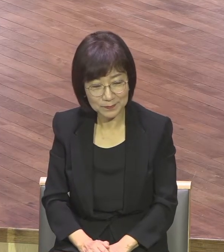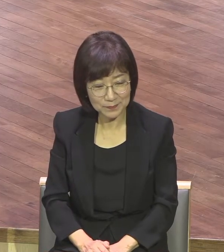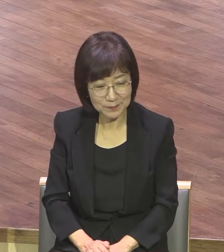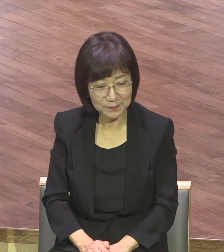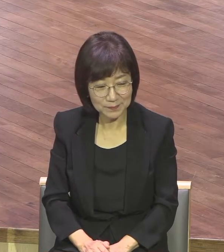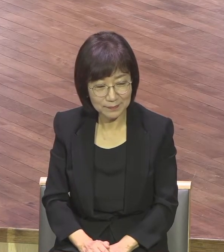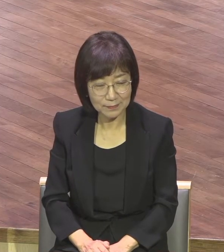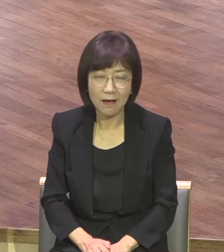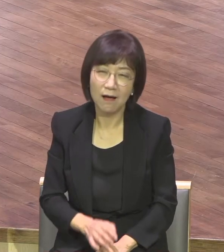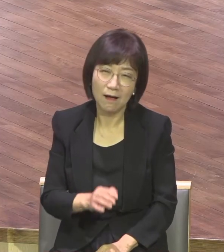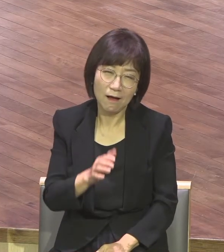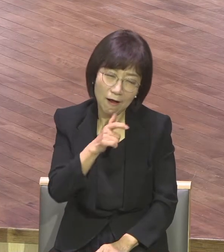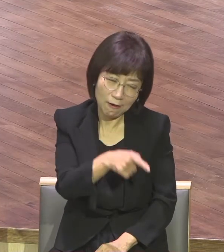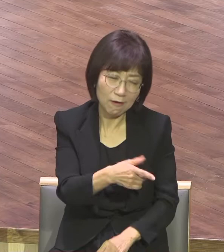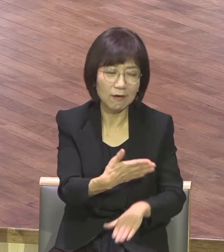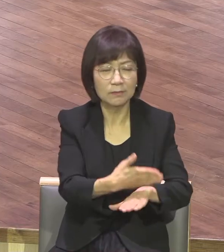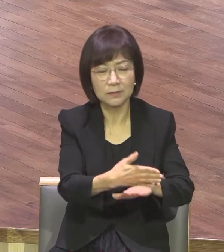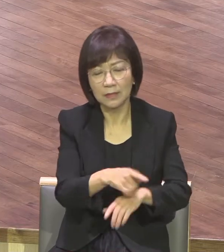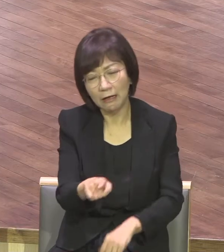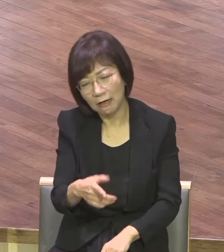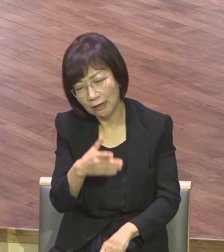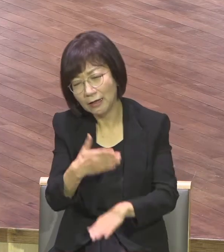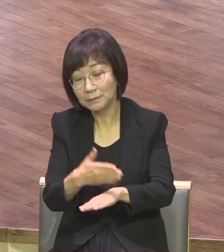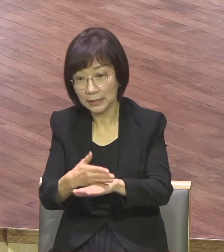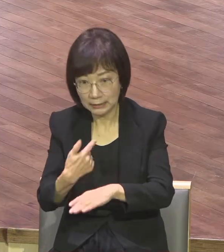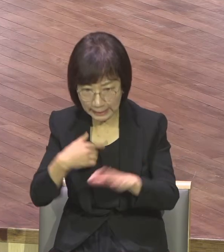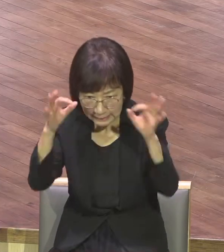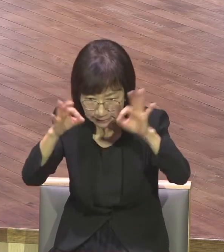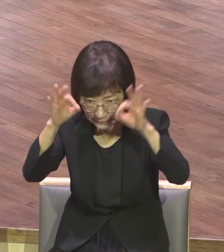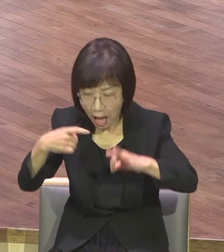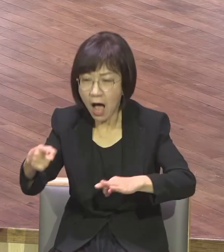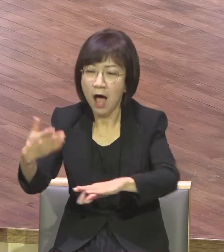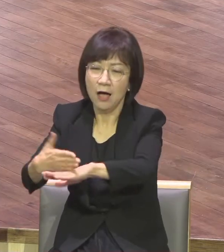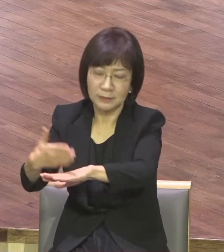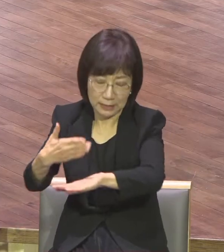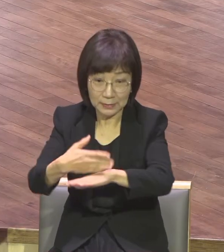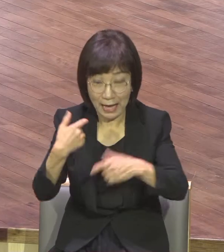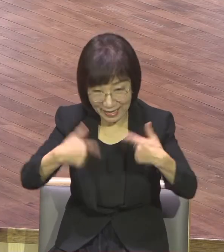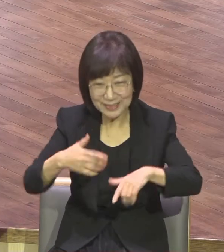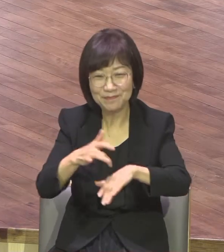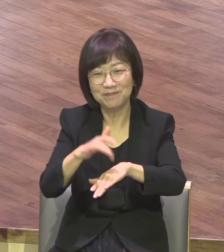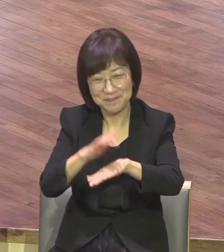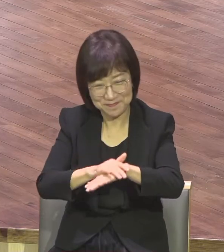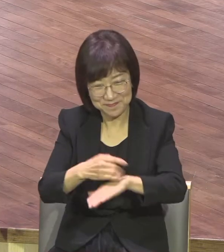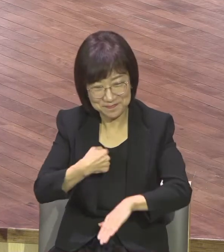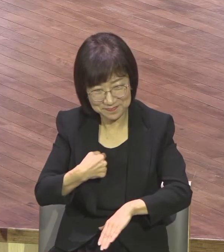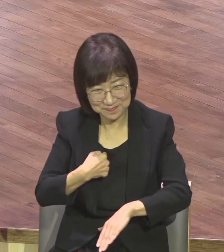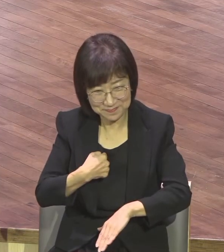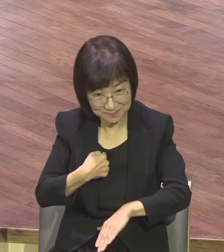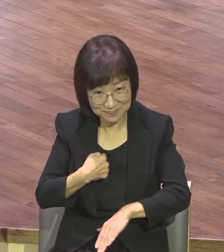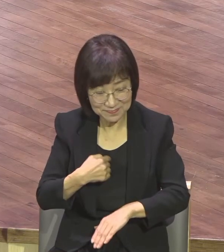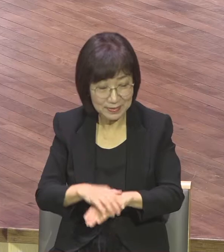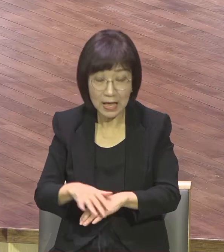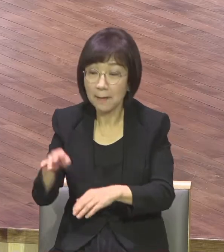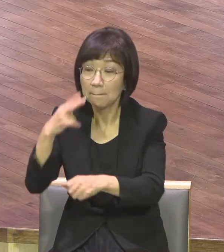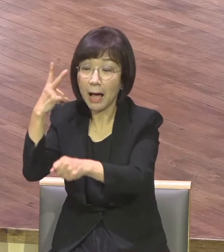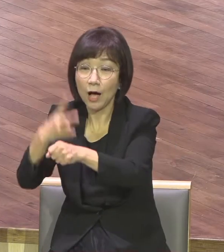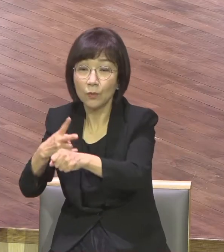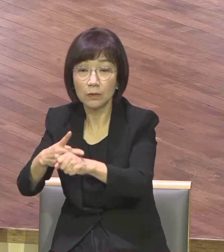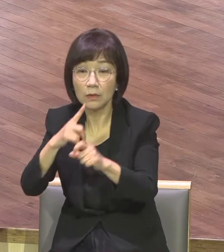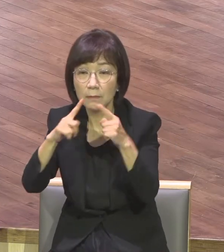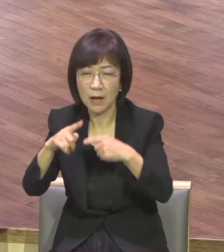감사할 아, 이래서 감사하구나 저래서 감사 차단하는 거 찾아. 사도 바울은 우리에게